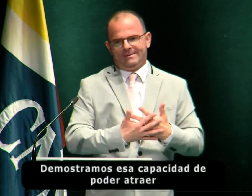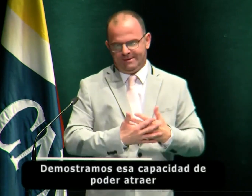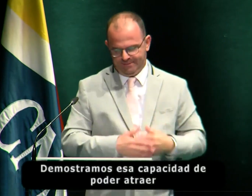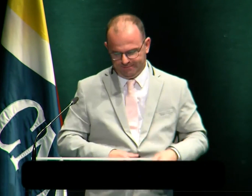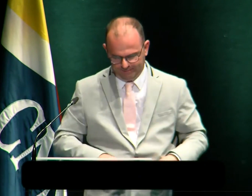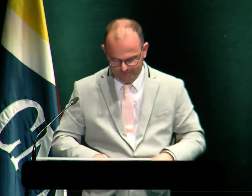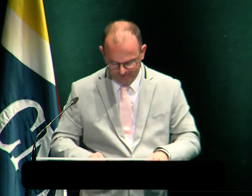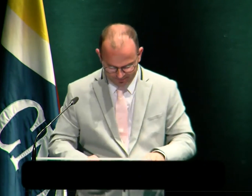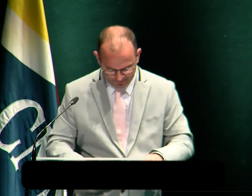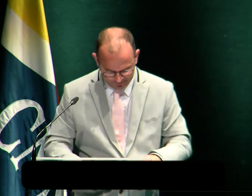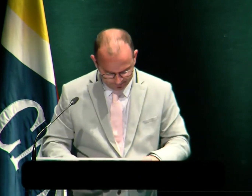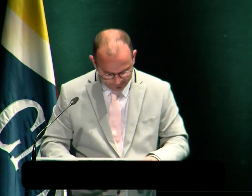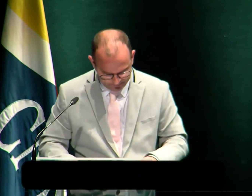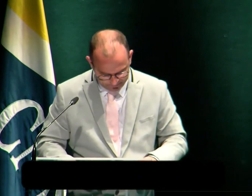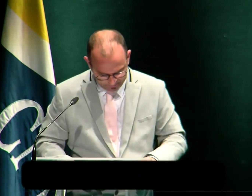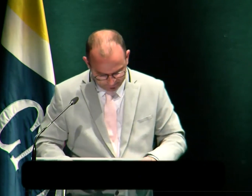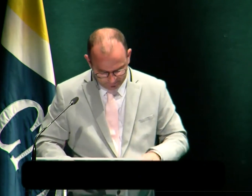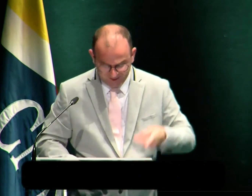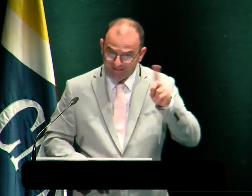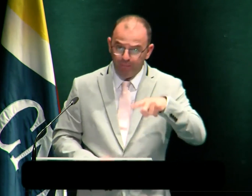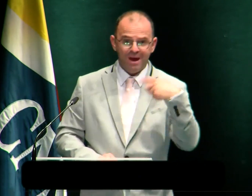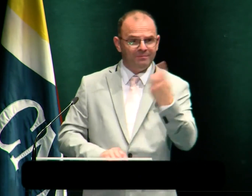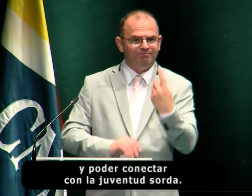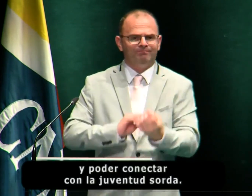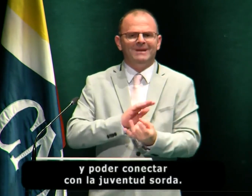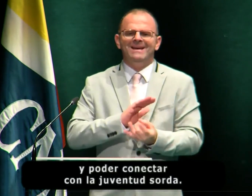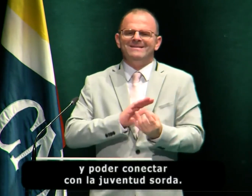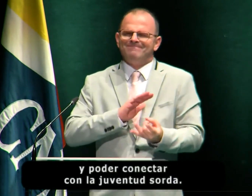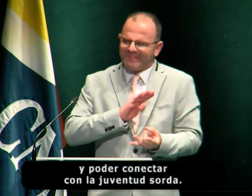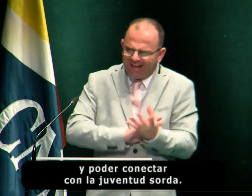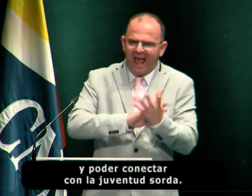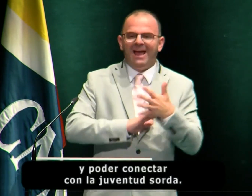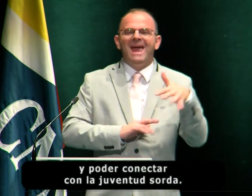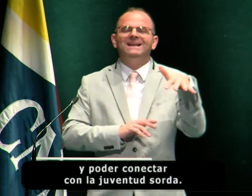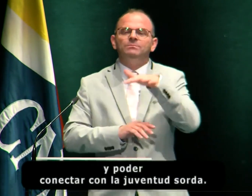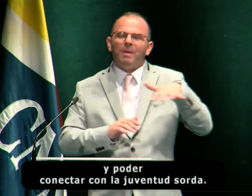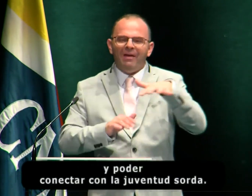Queremos promover el voluntariado dentro de nuestro movimiento asociativo,